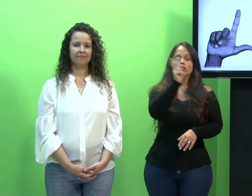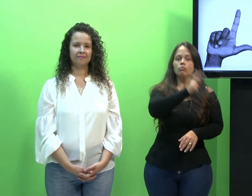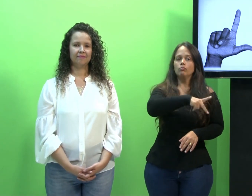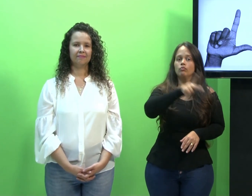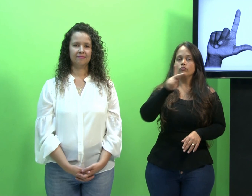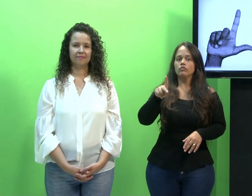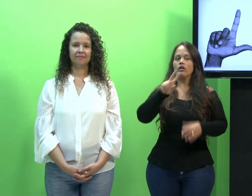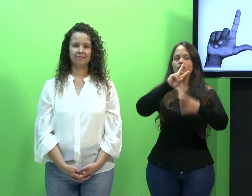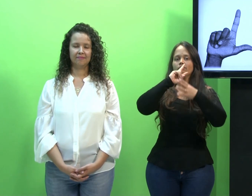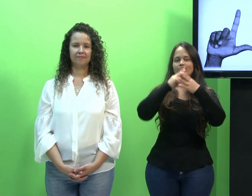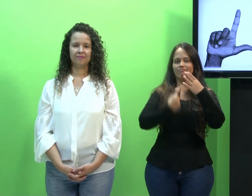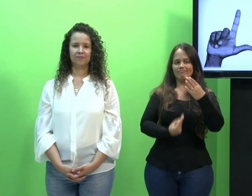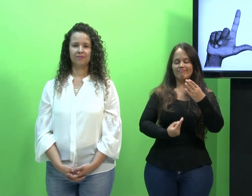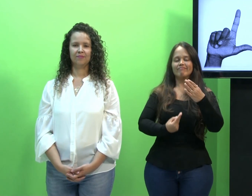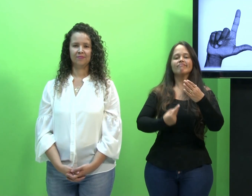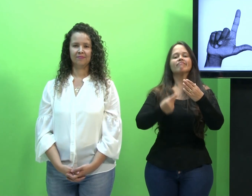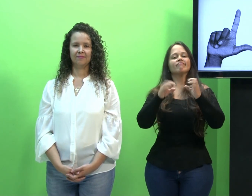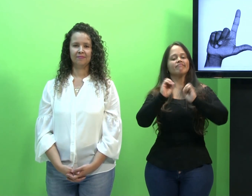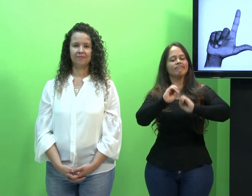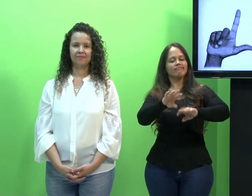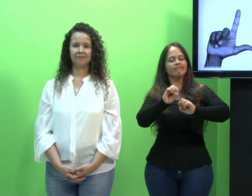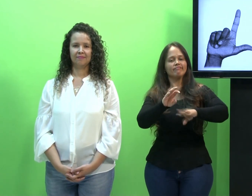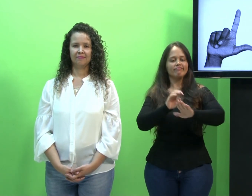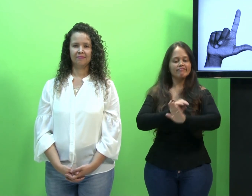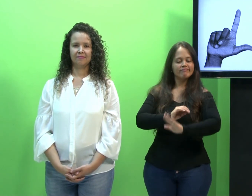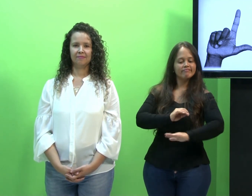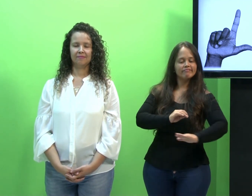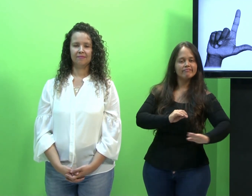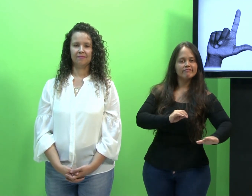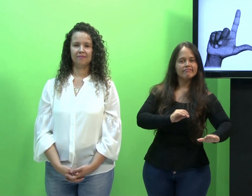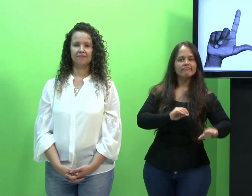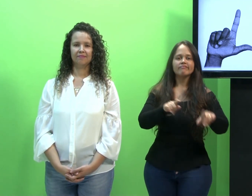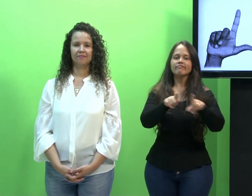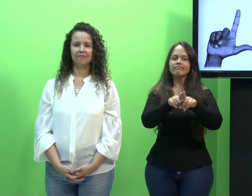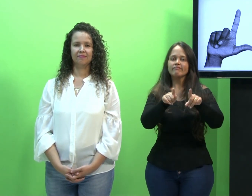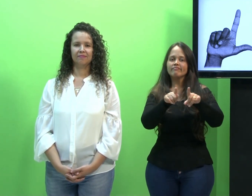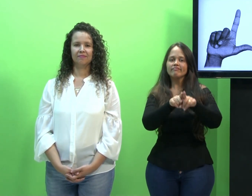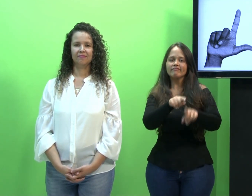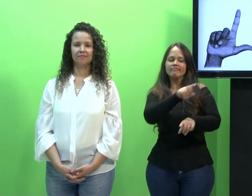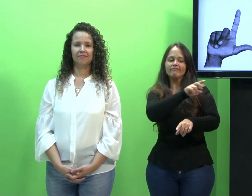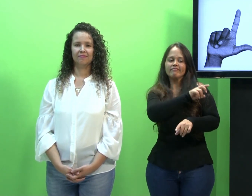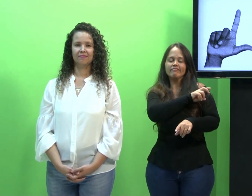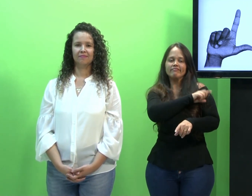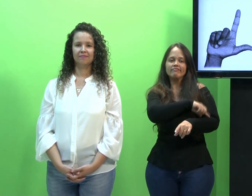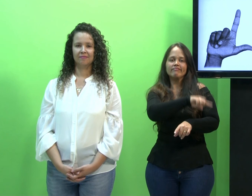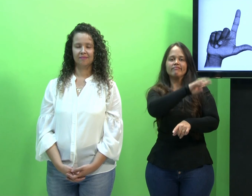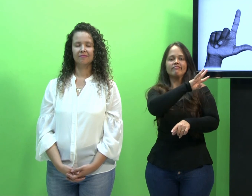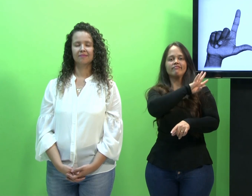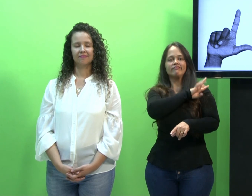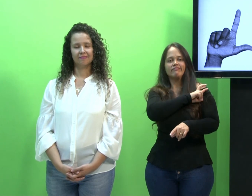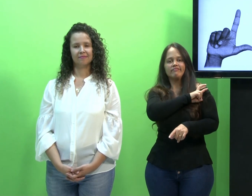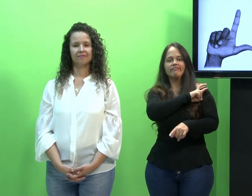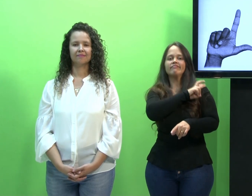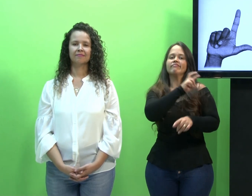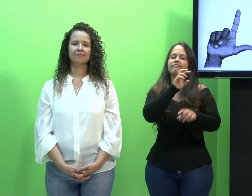professores bilíngues na educação infantil e nos anos iniciais do ensino fundamental.